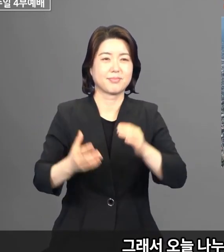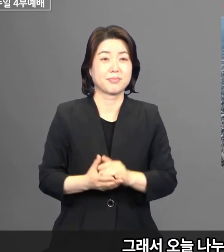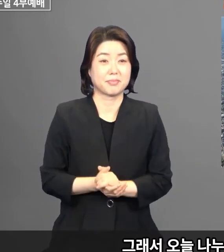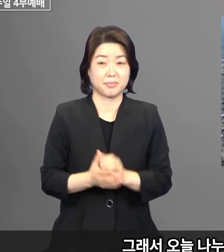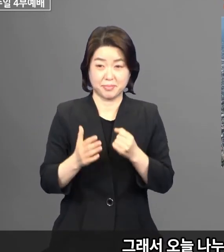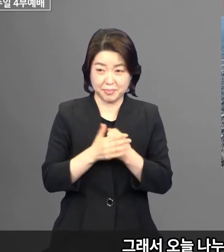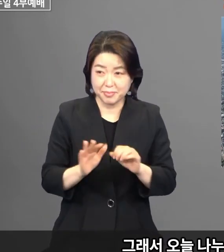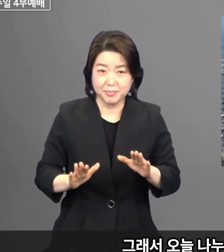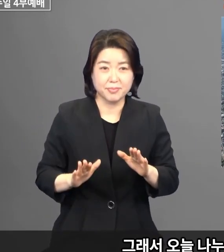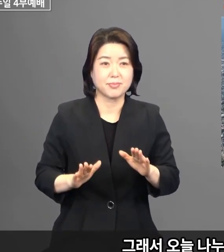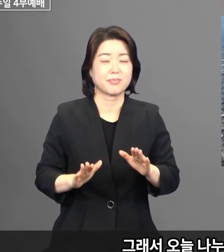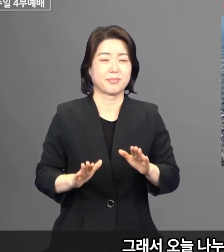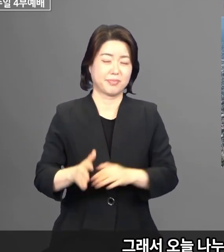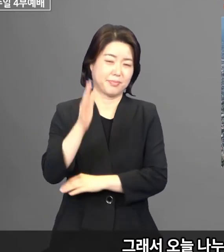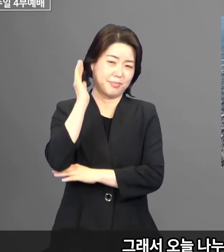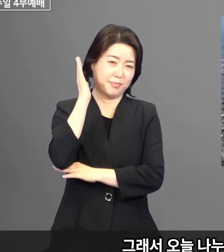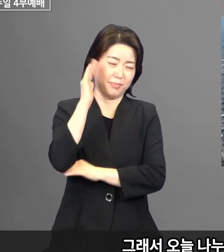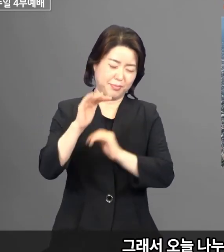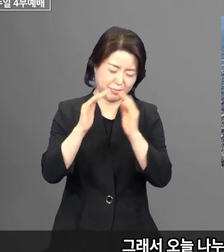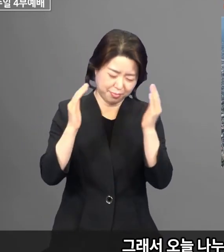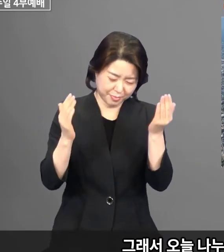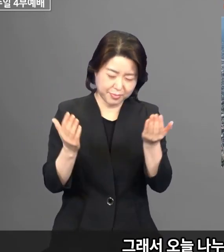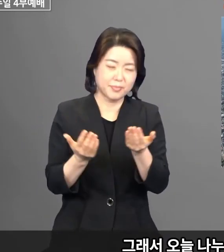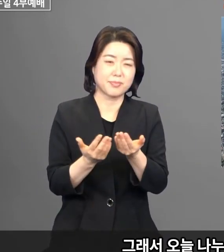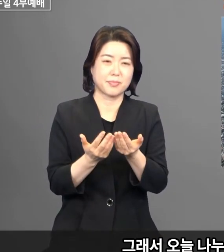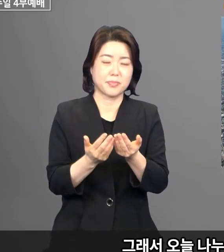그래서 오늘 나누는 모든 이야기는